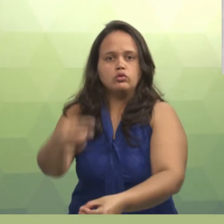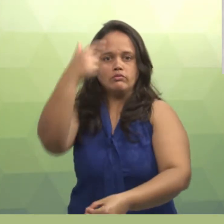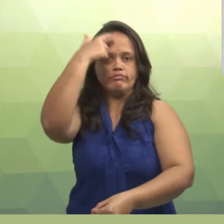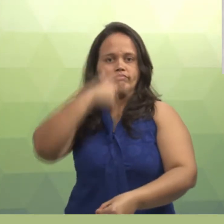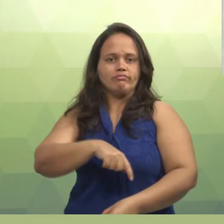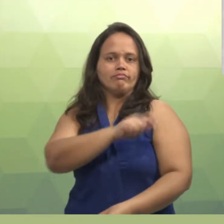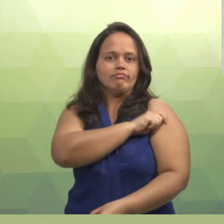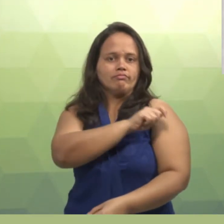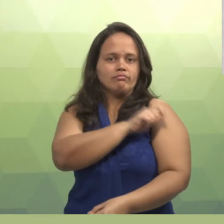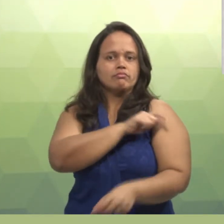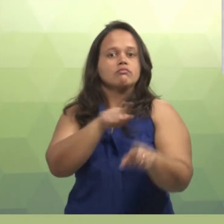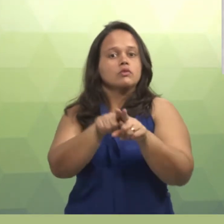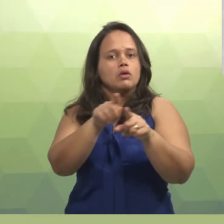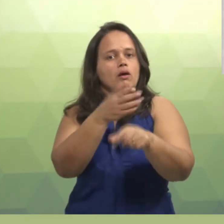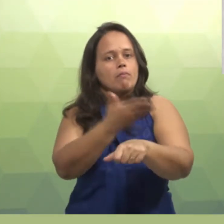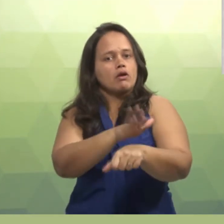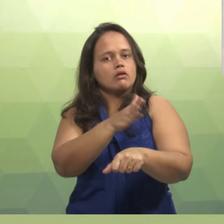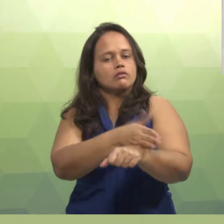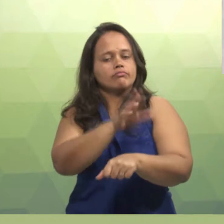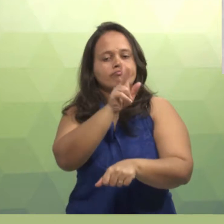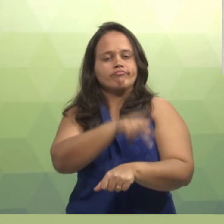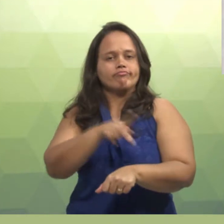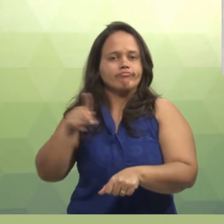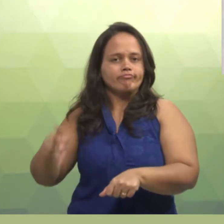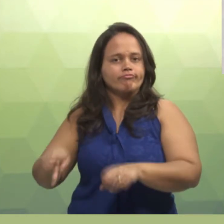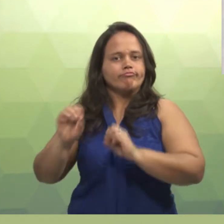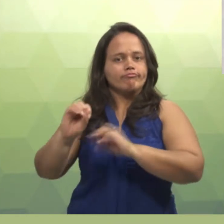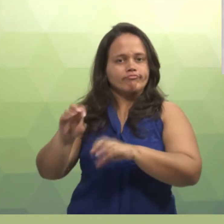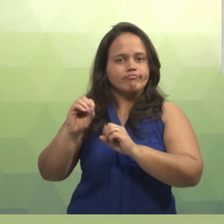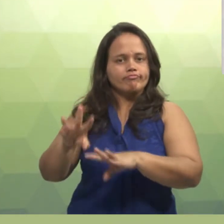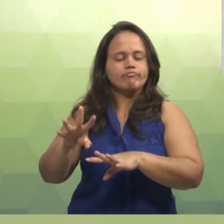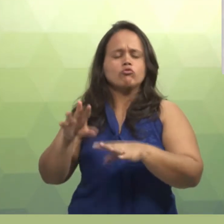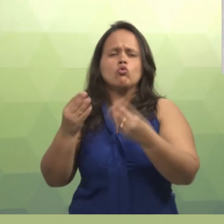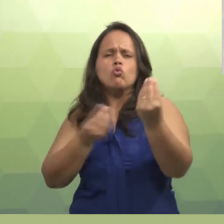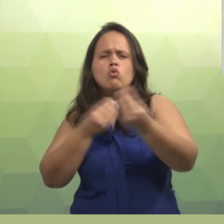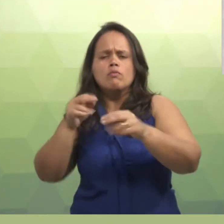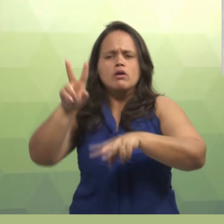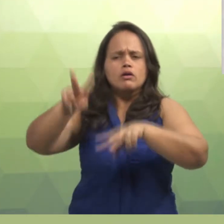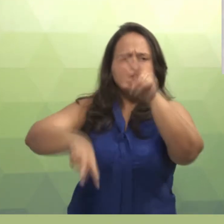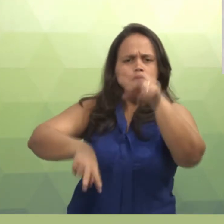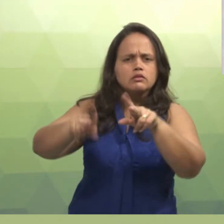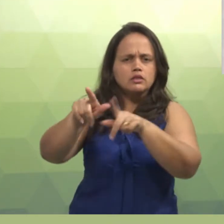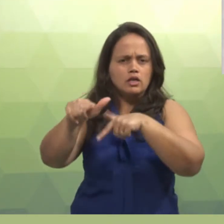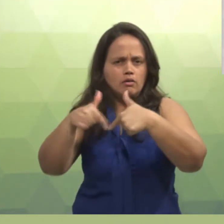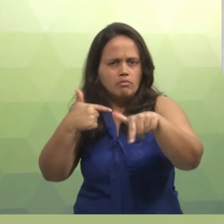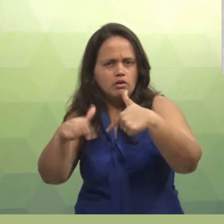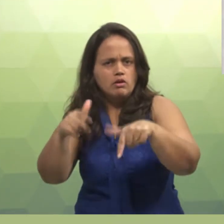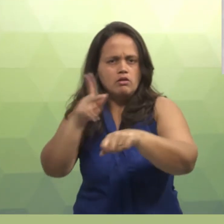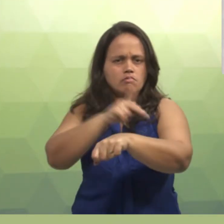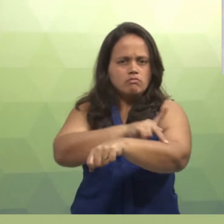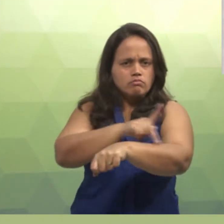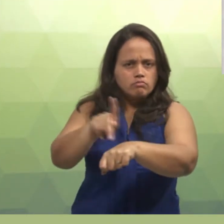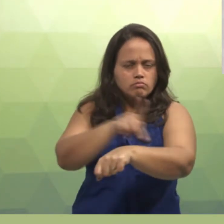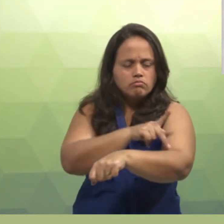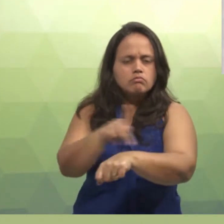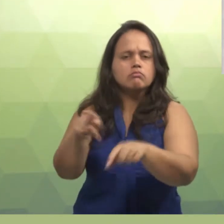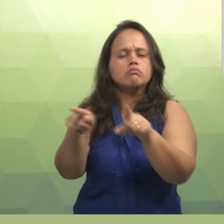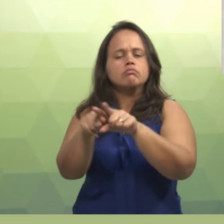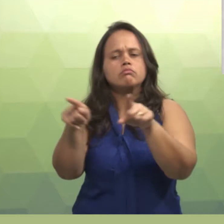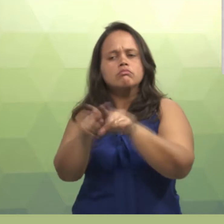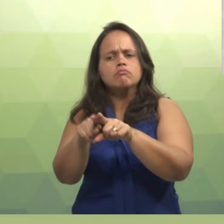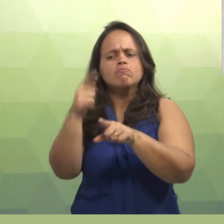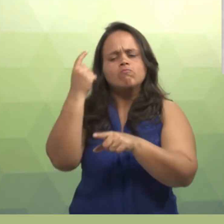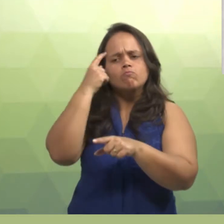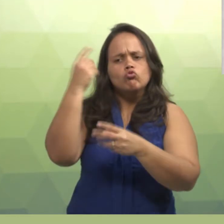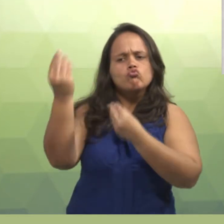da prática docente, fomentando um momento de análise sobre o trabalho pedagógico que está sendo realizado e possibilitando